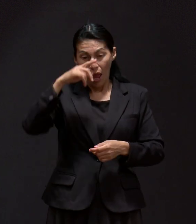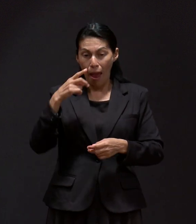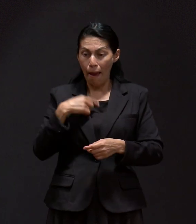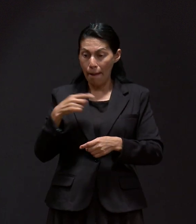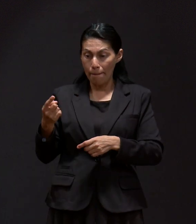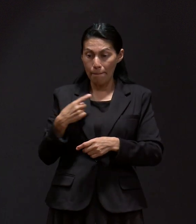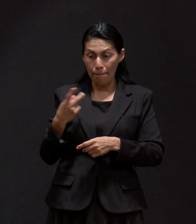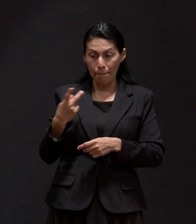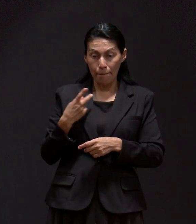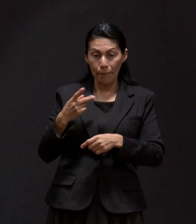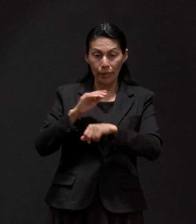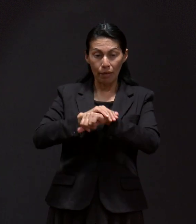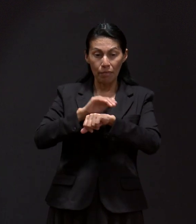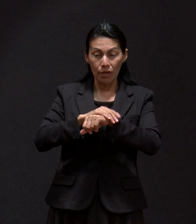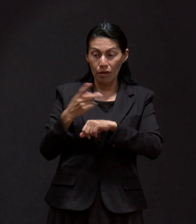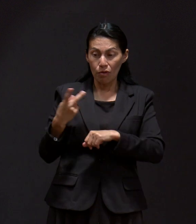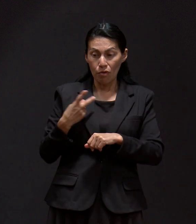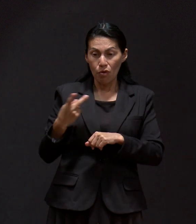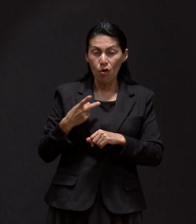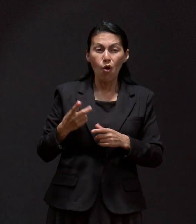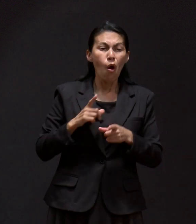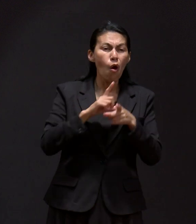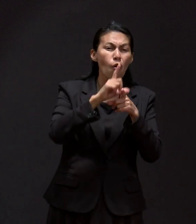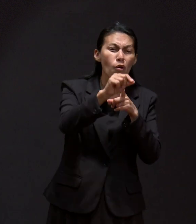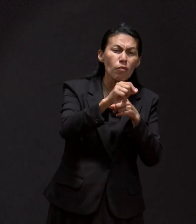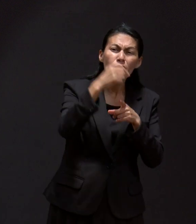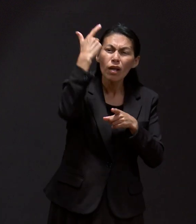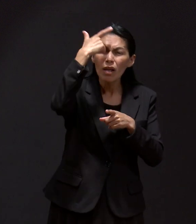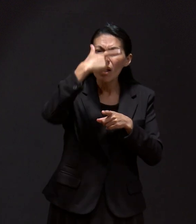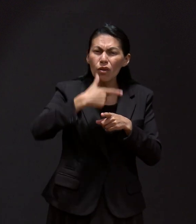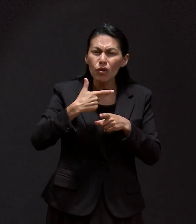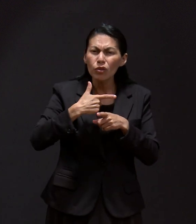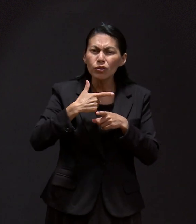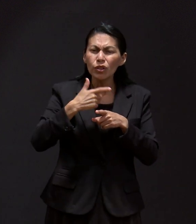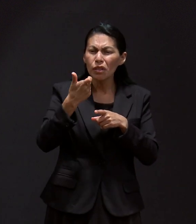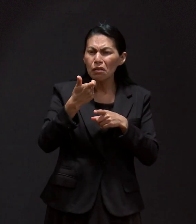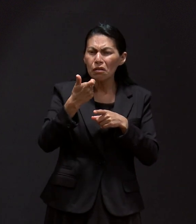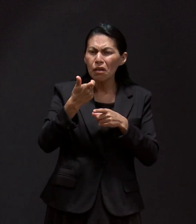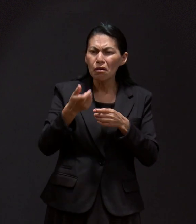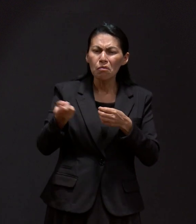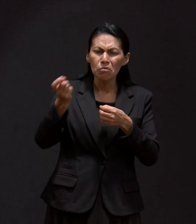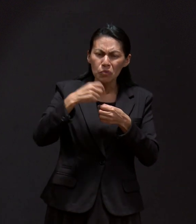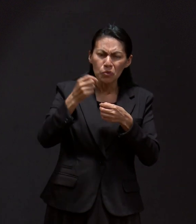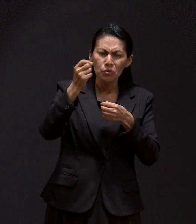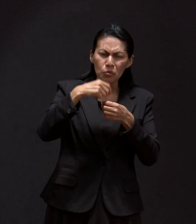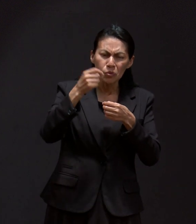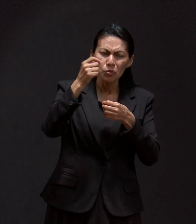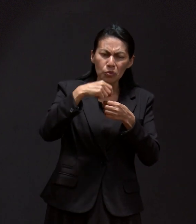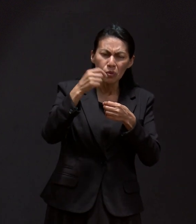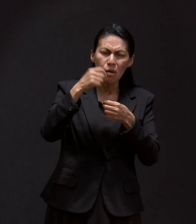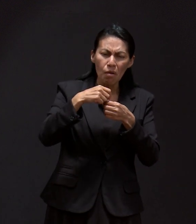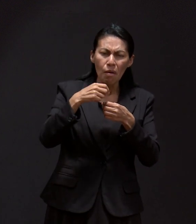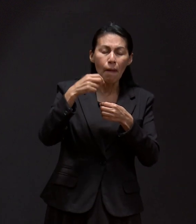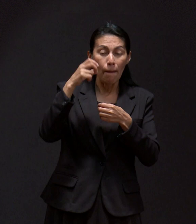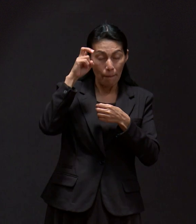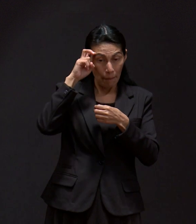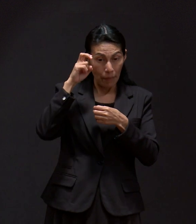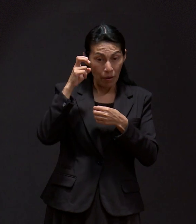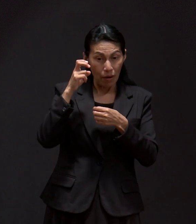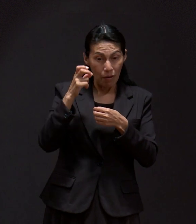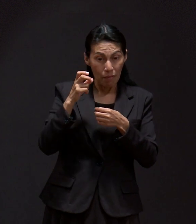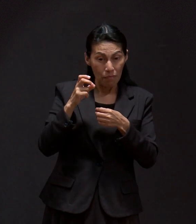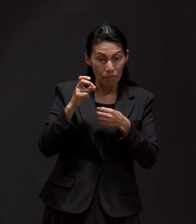junto con una amiga y por la noche alcanzamos a juntar el dinero para nuestro pasaje